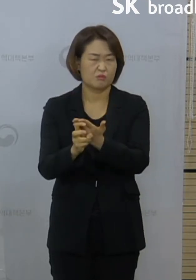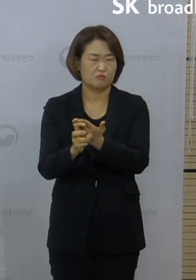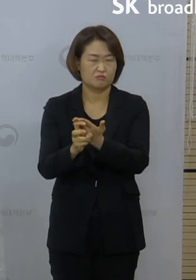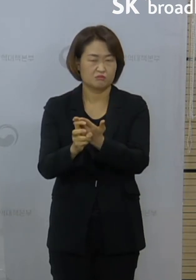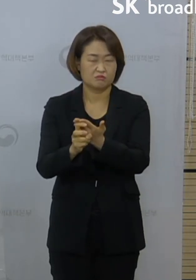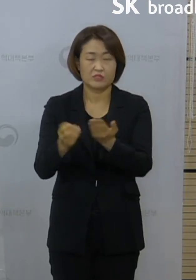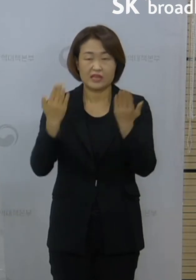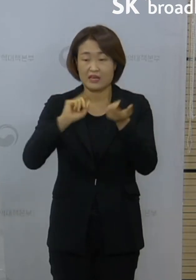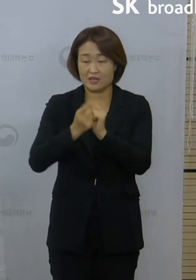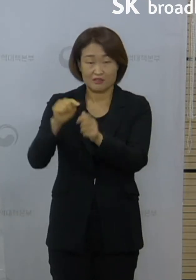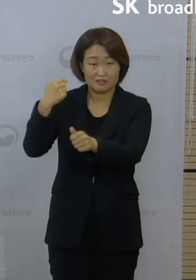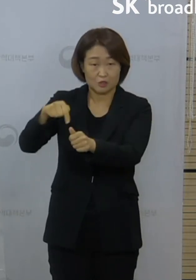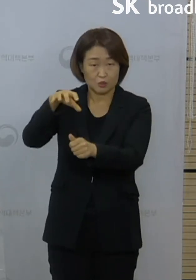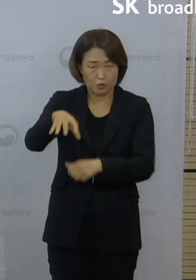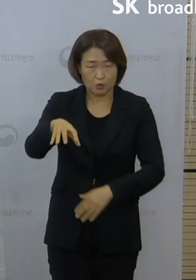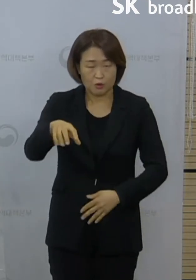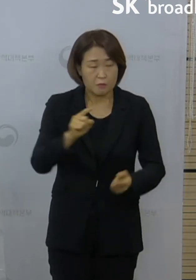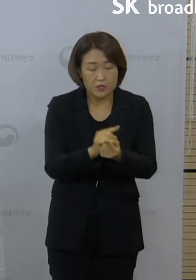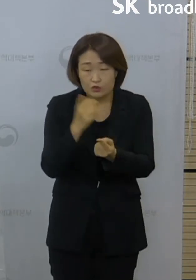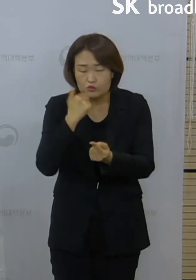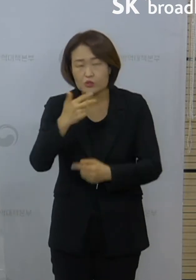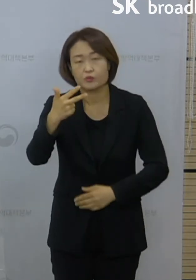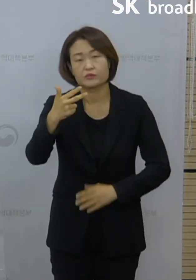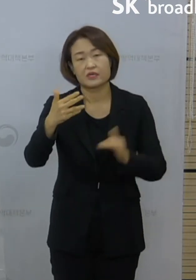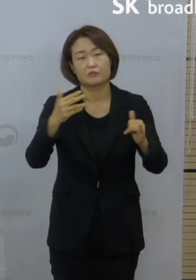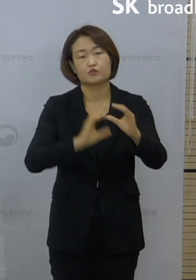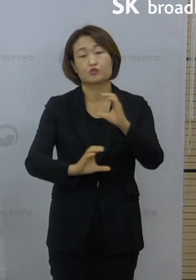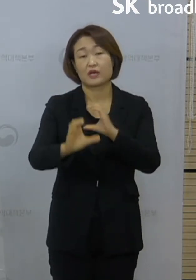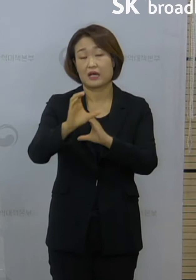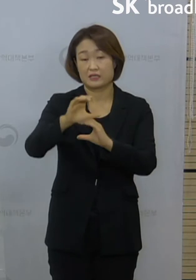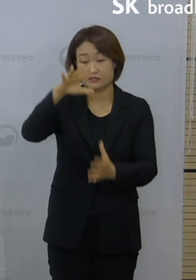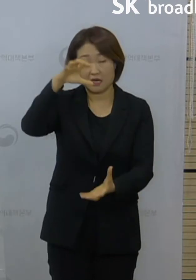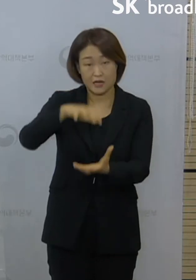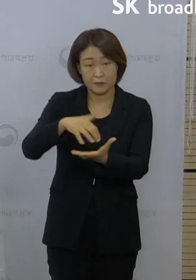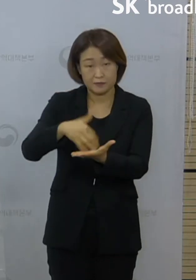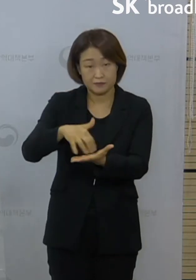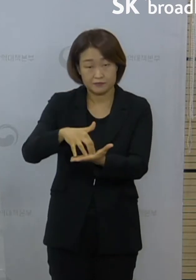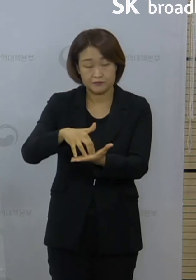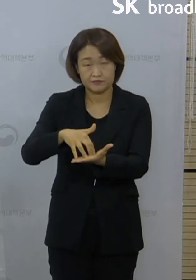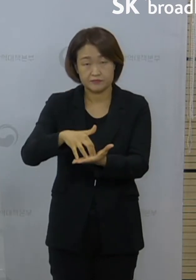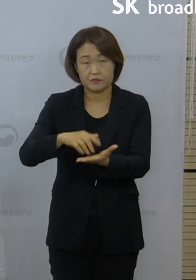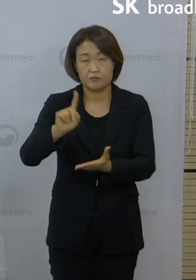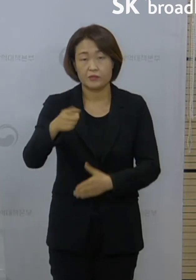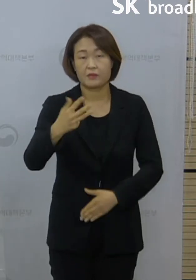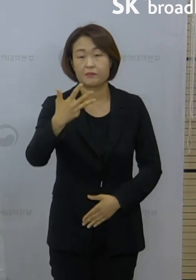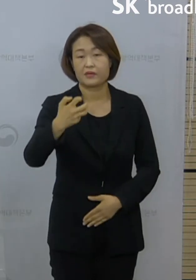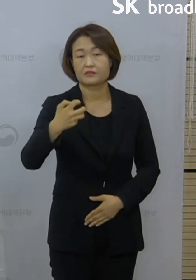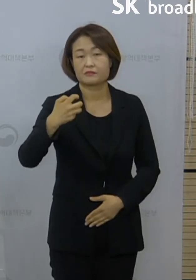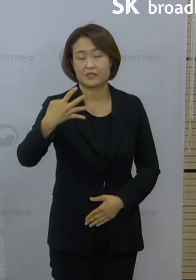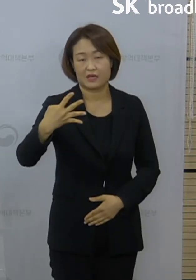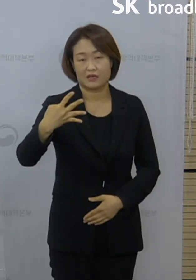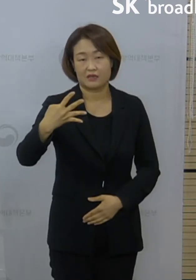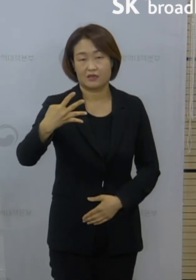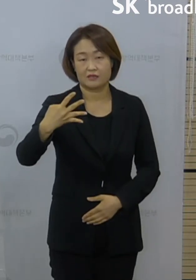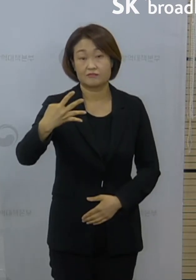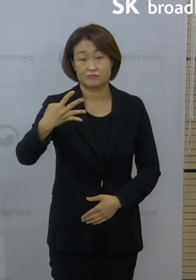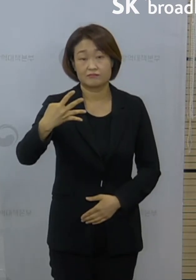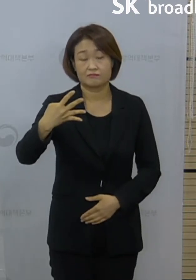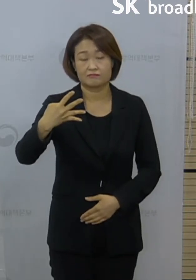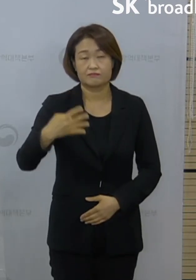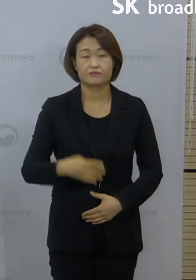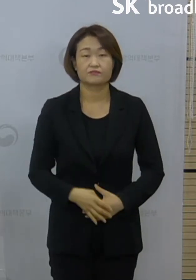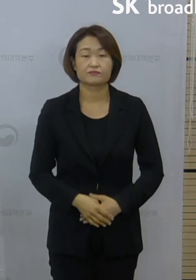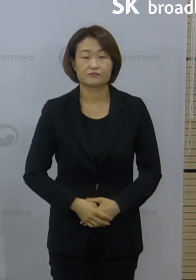중에 7명이 추가 각진 데요 어 현재까지 누적 총 184명 의 확진 짤을